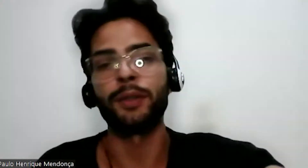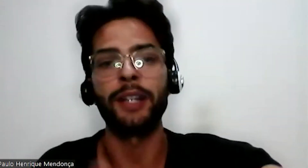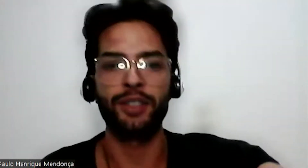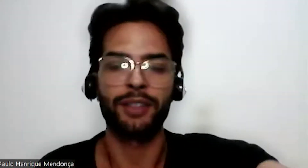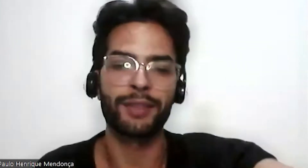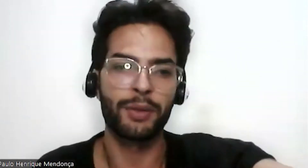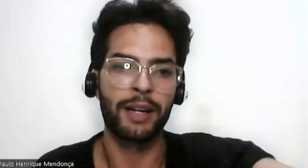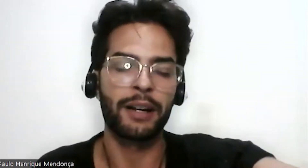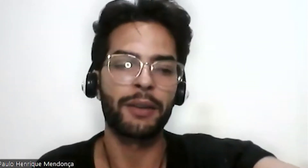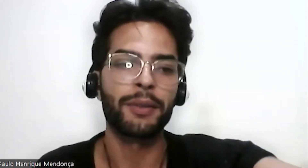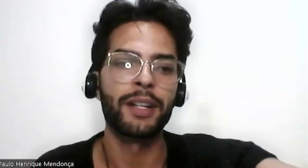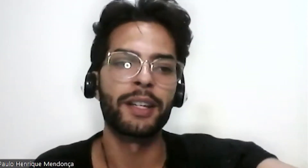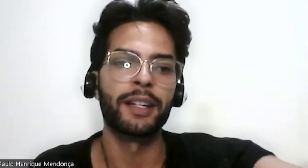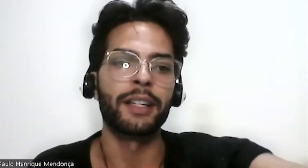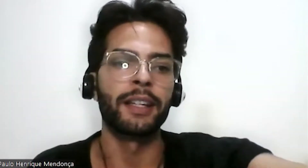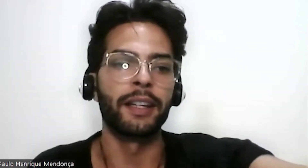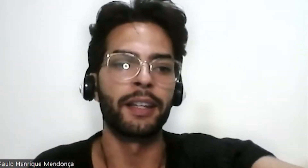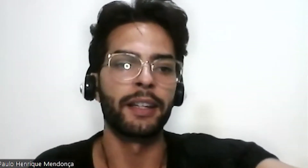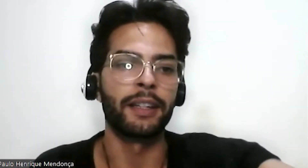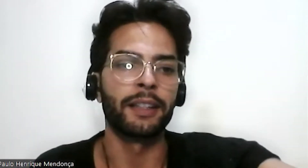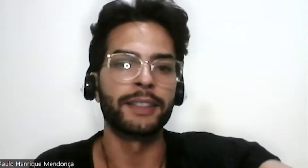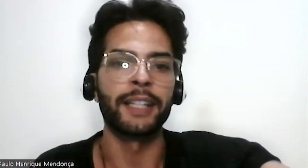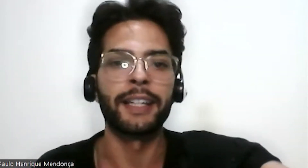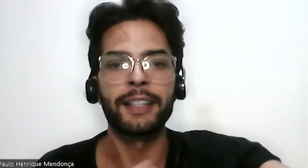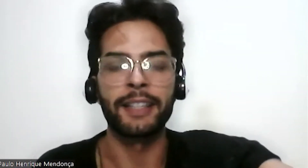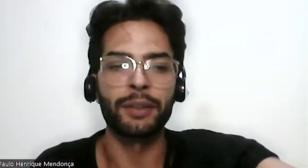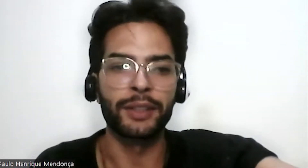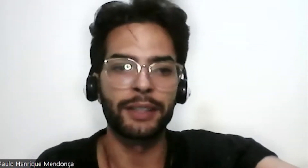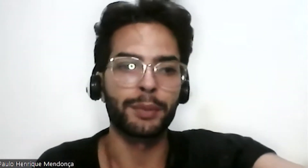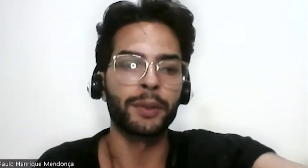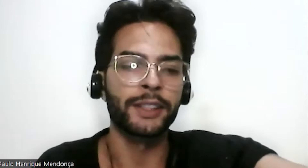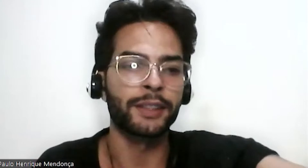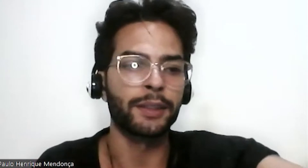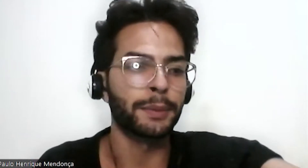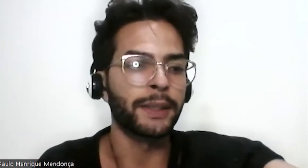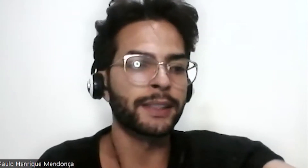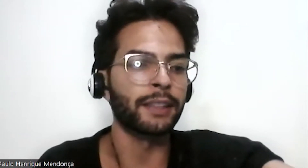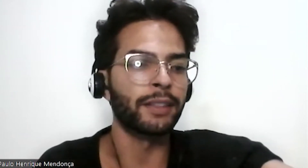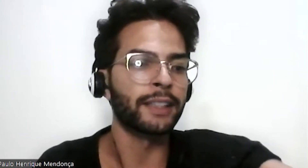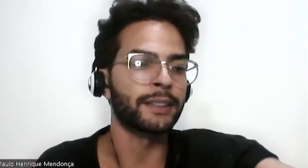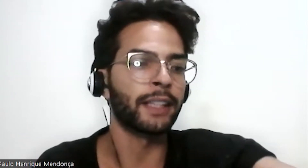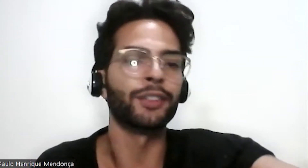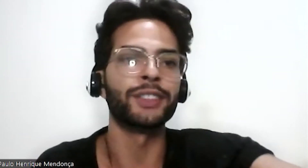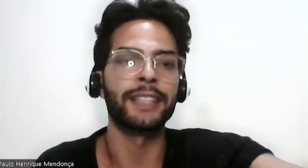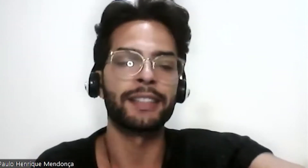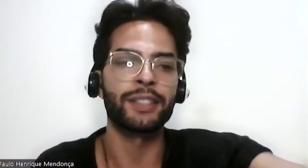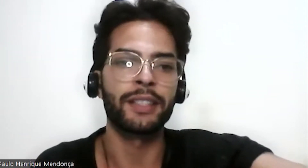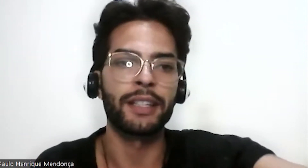sou artista visual e já idealizei, inclusive, exposições pensando nas tecnologias